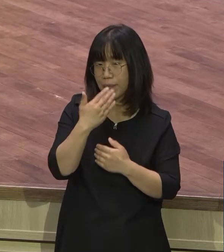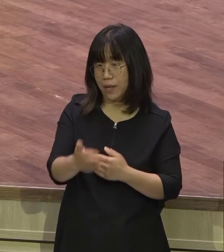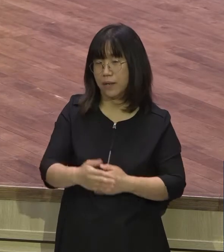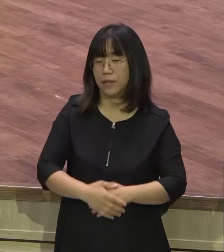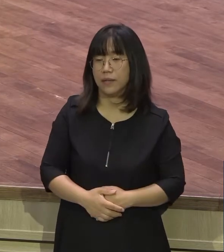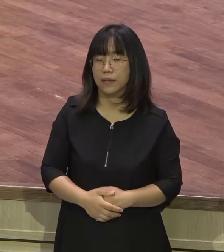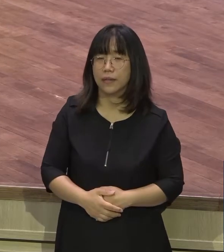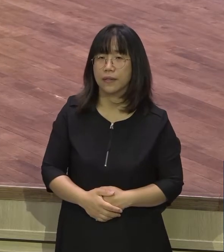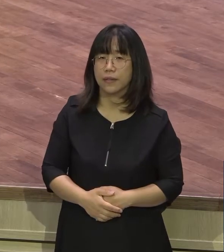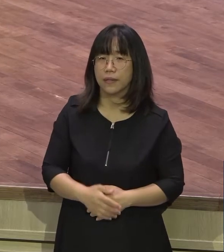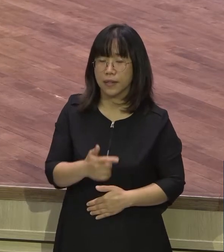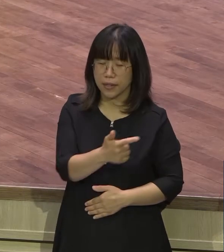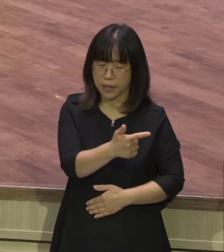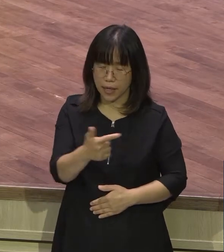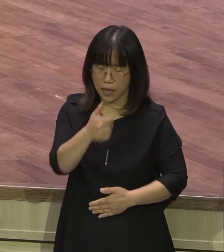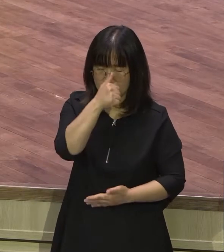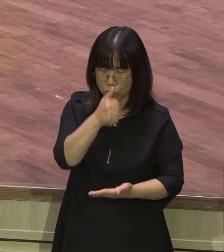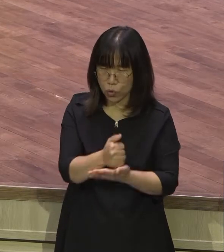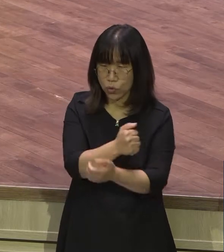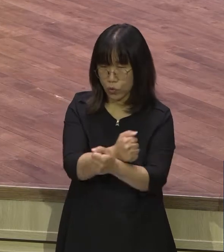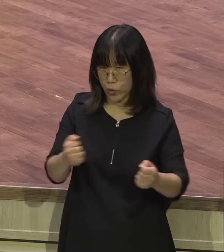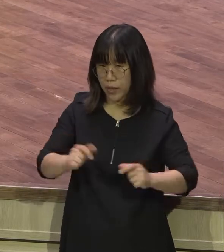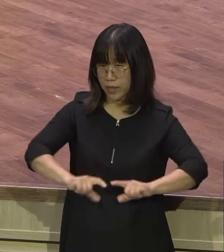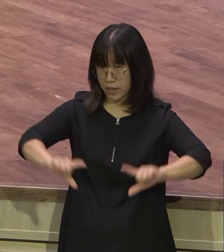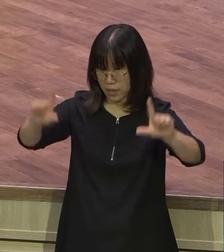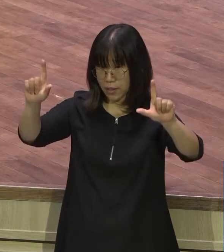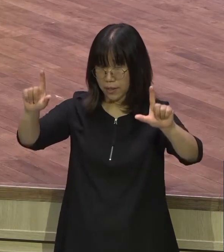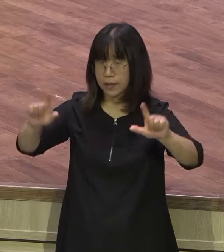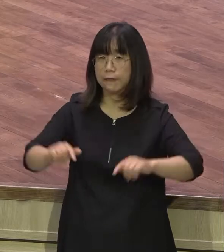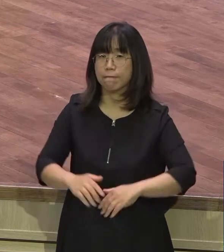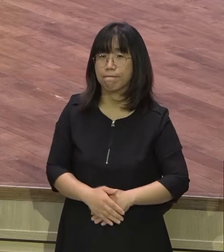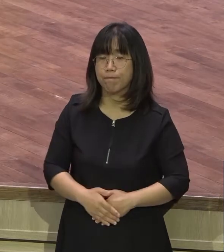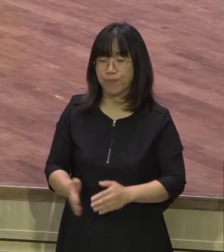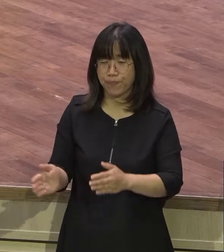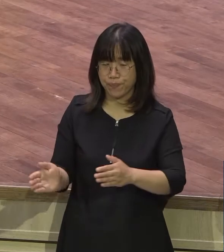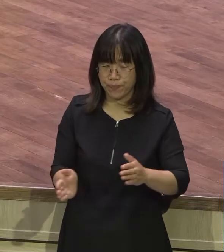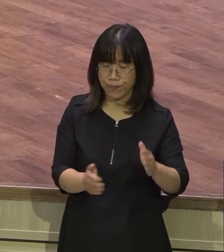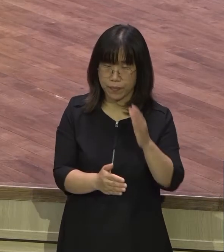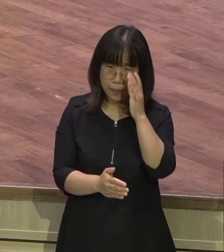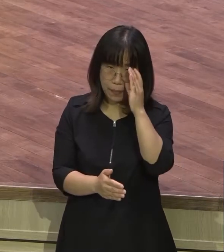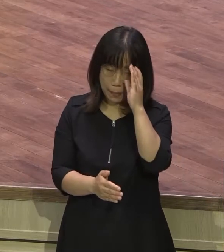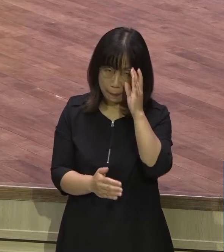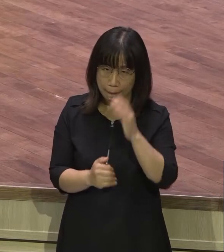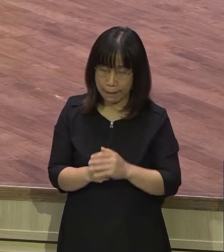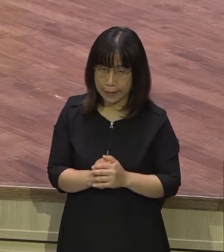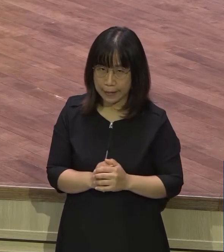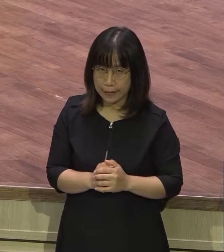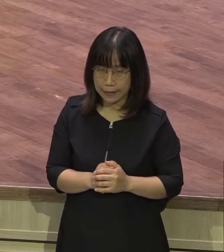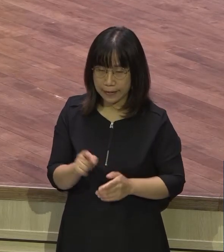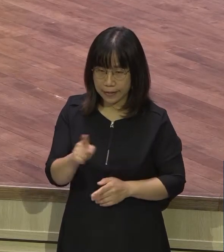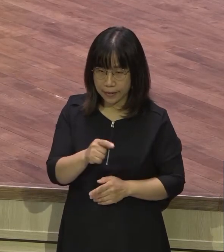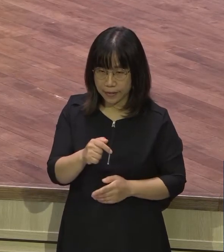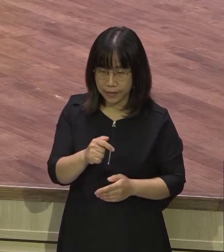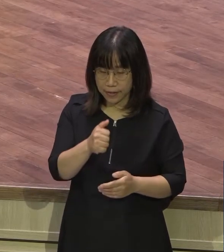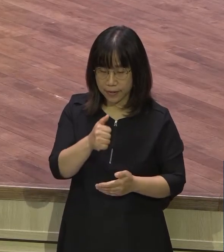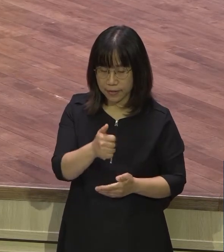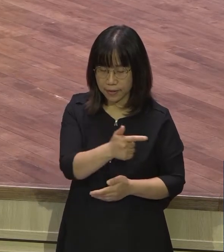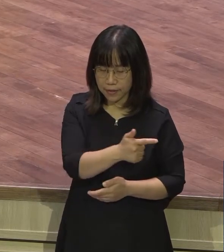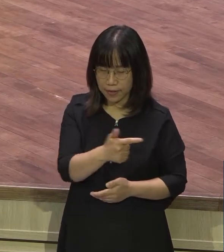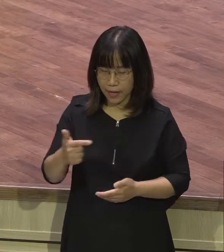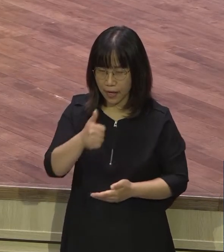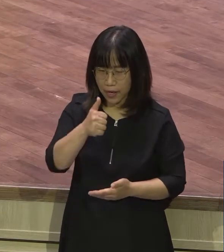대속죄일 나팔절 마지막 날 지키고 대세상의 속죄재물을 가지고